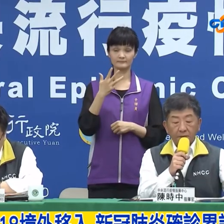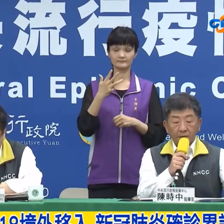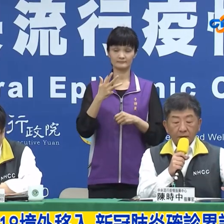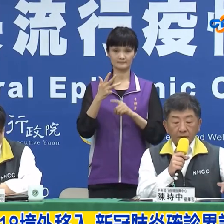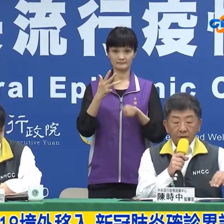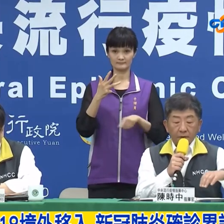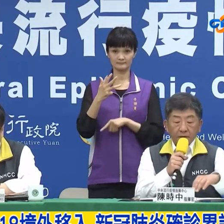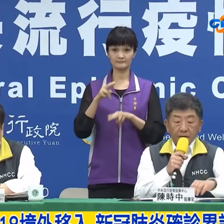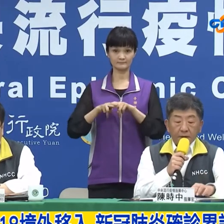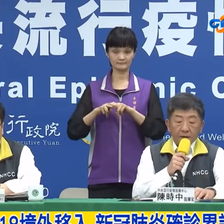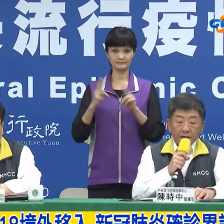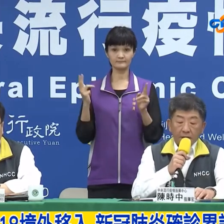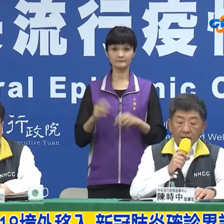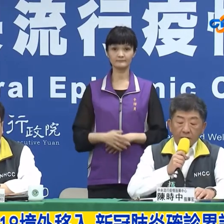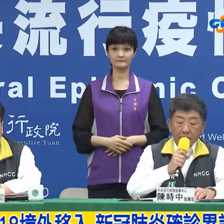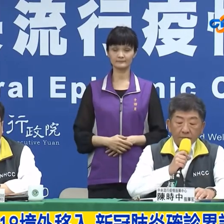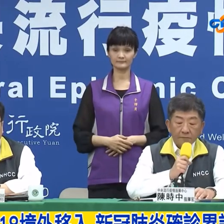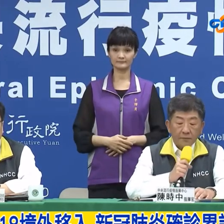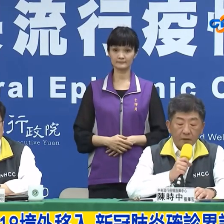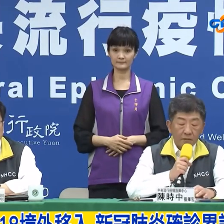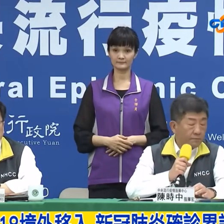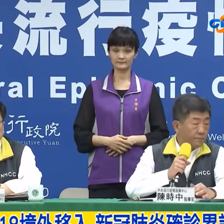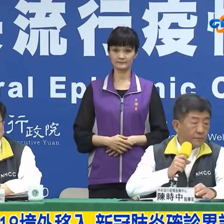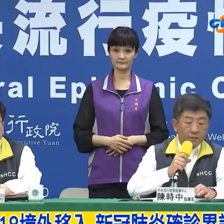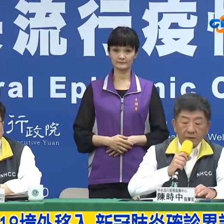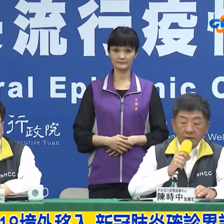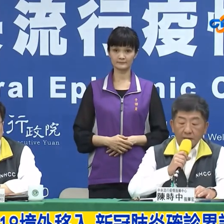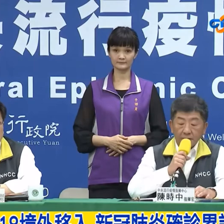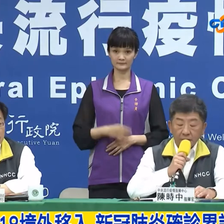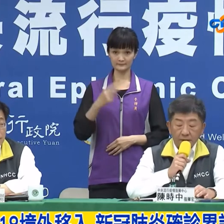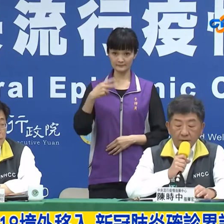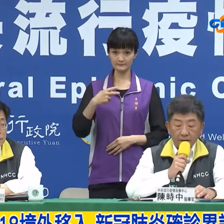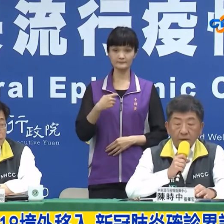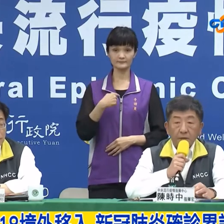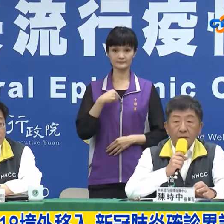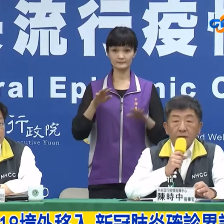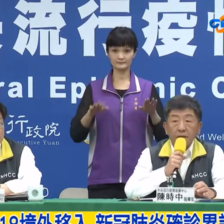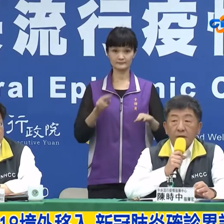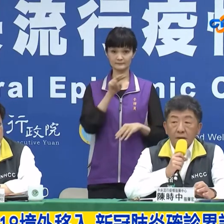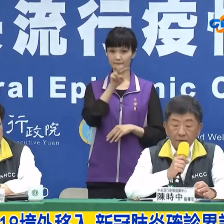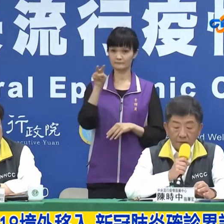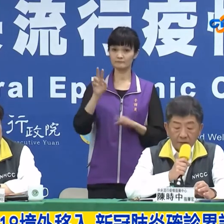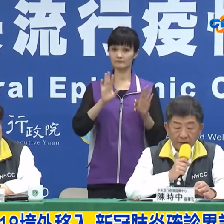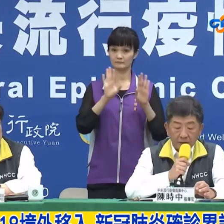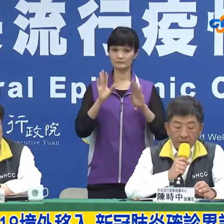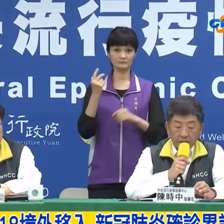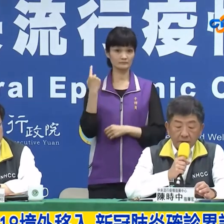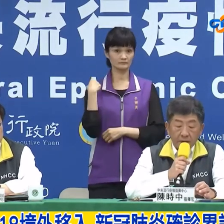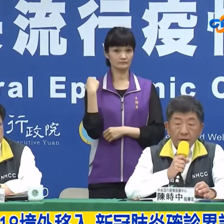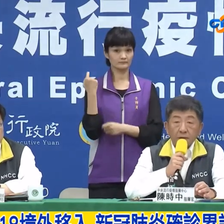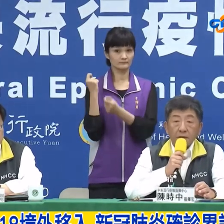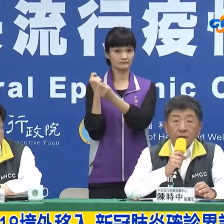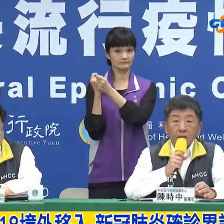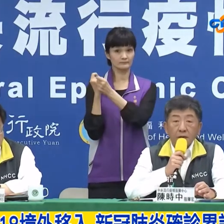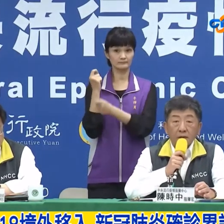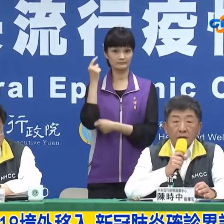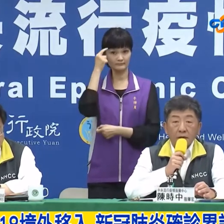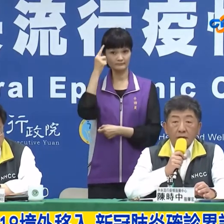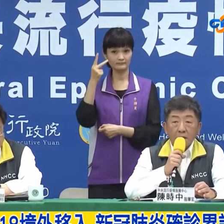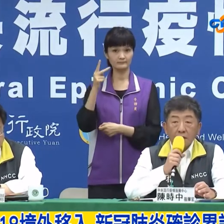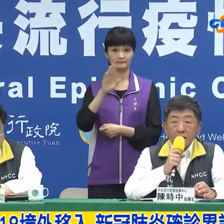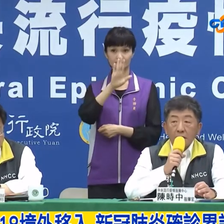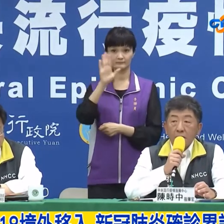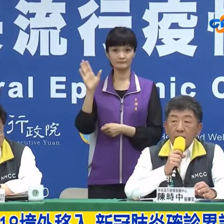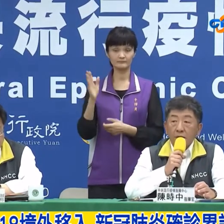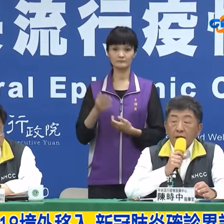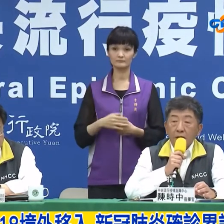离。那另外好，我们再看这样的一个情况，前两天我们也大致上对这